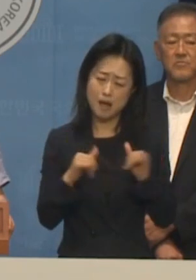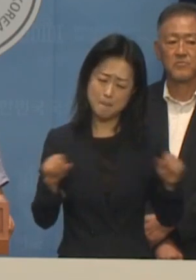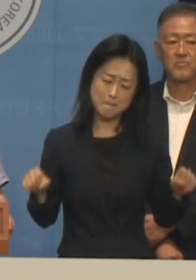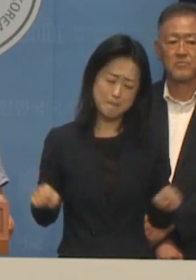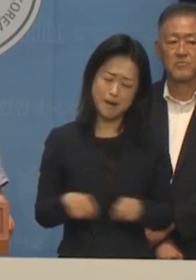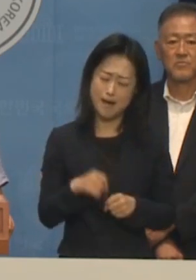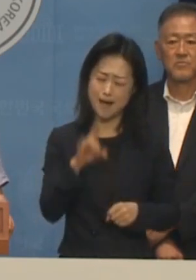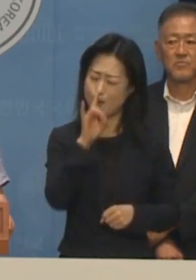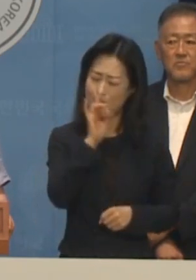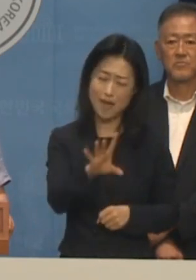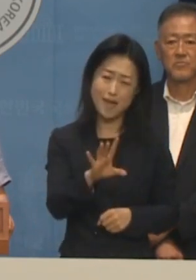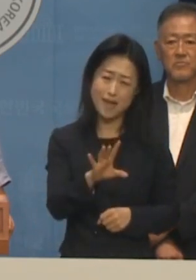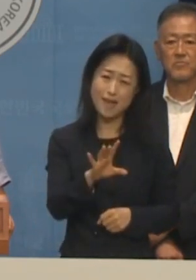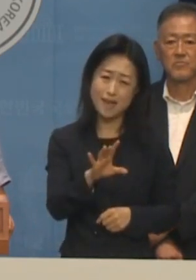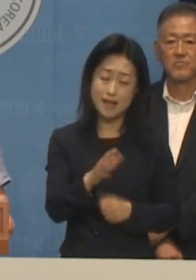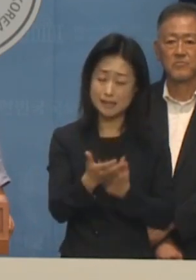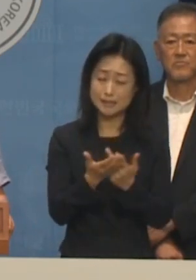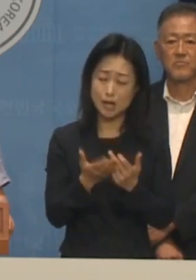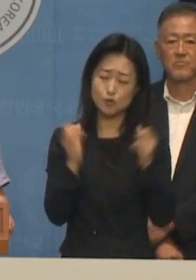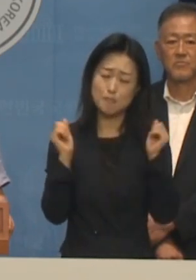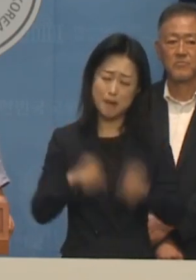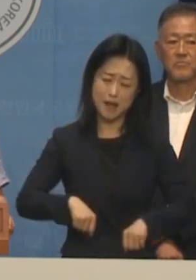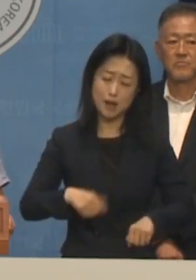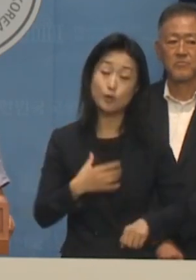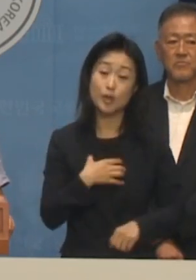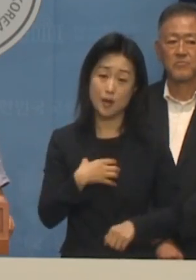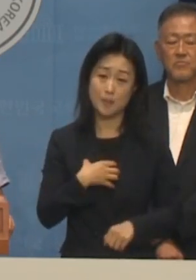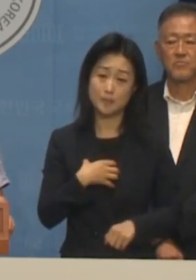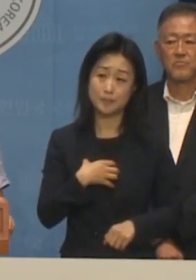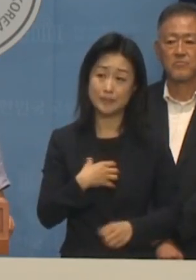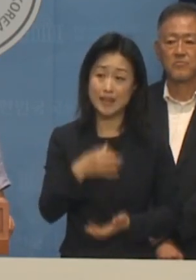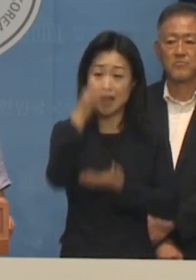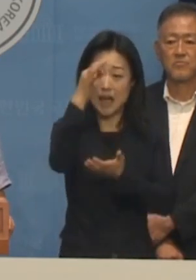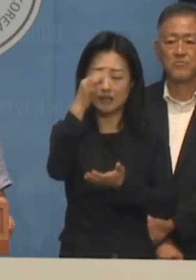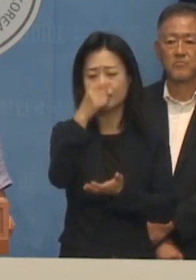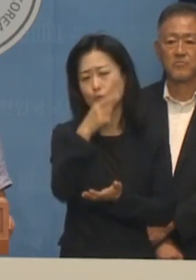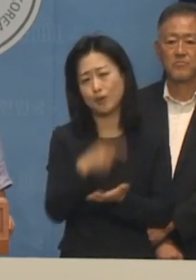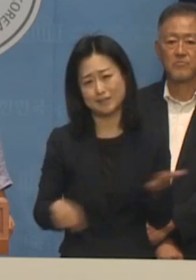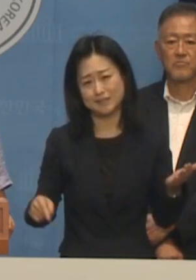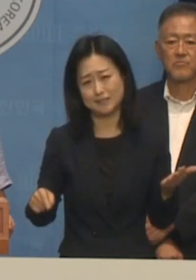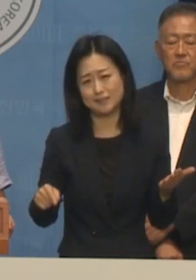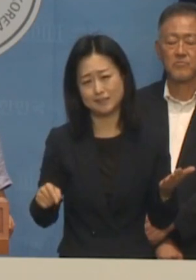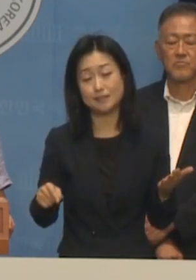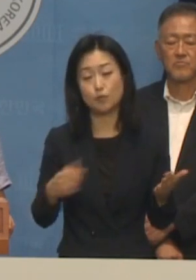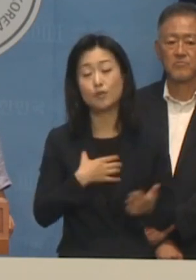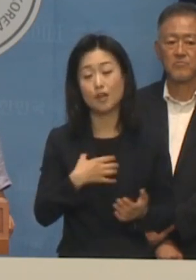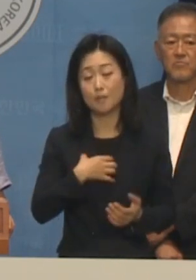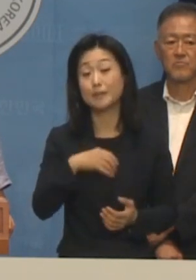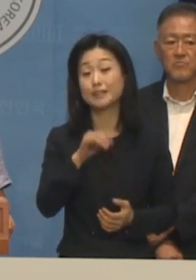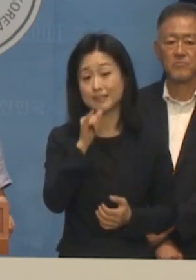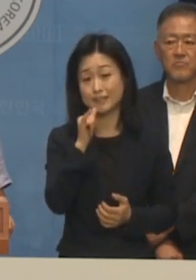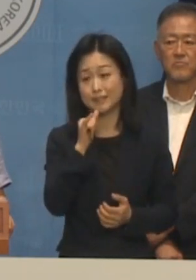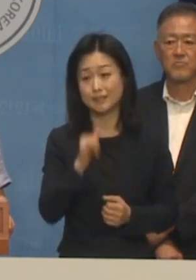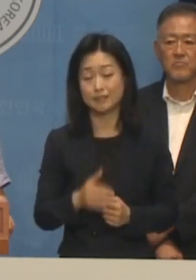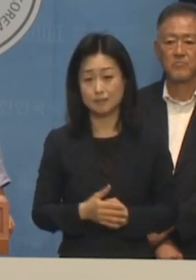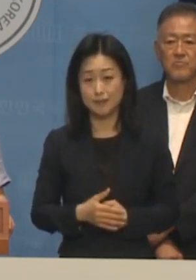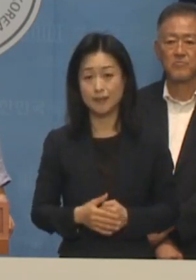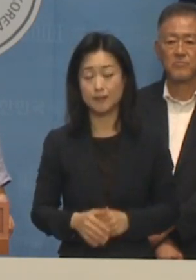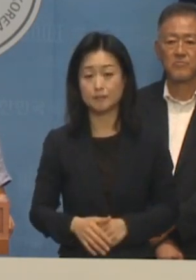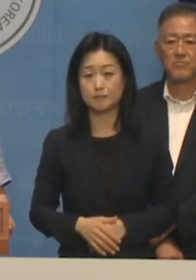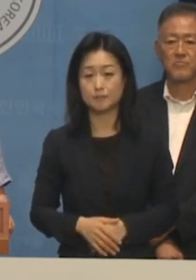이렇게 가다가는 제주도가 망가지고 제주도가 가진 가치가 없어지겠구나라는 우려들을